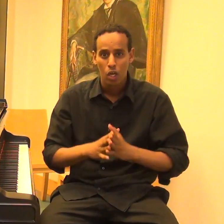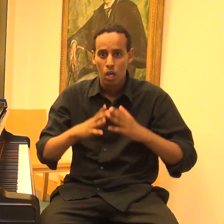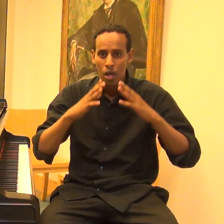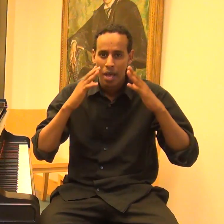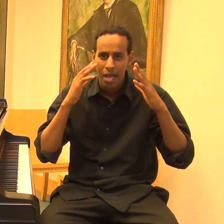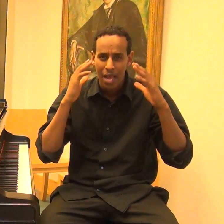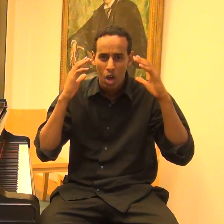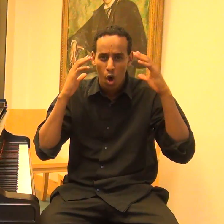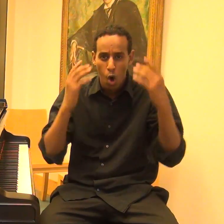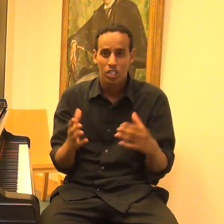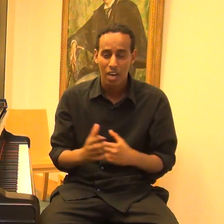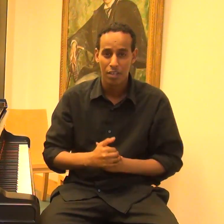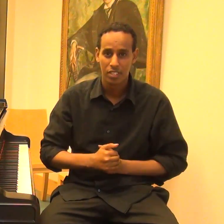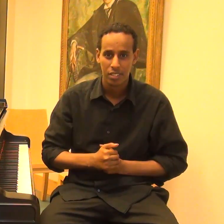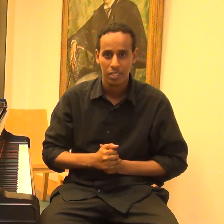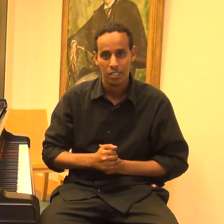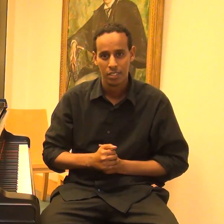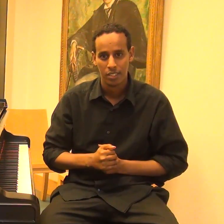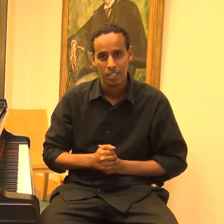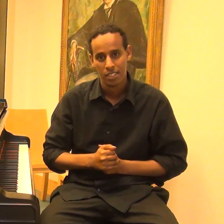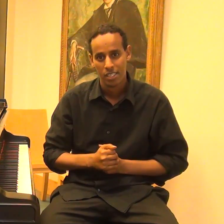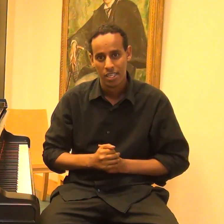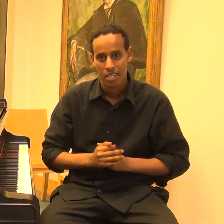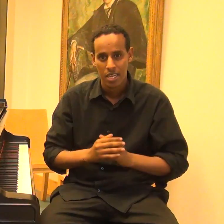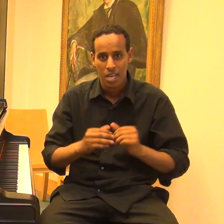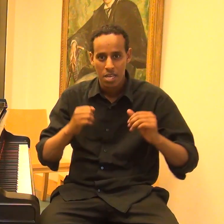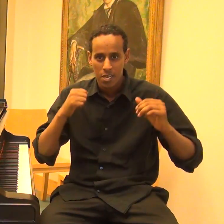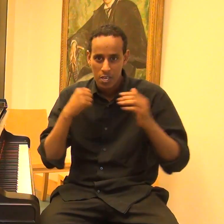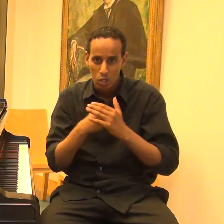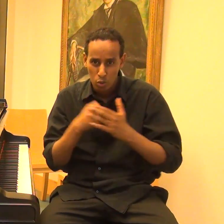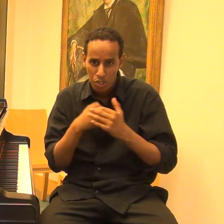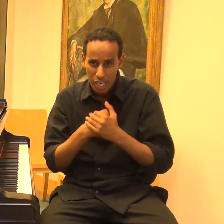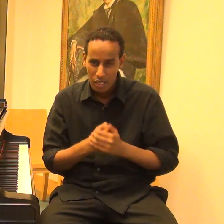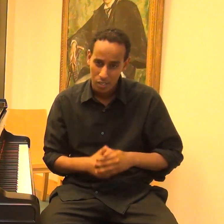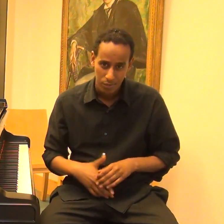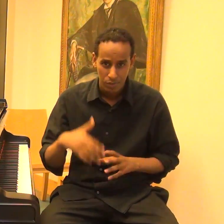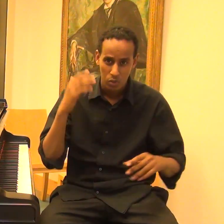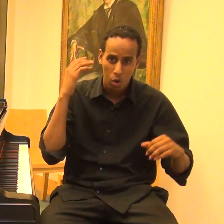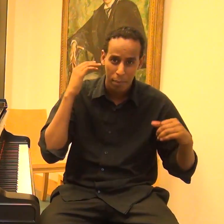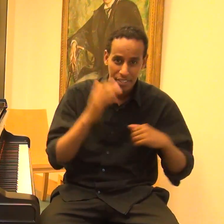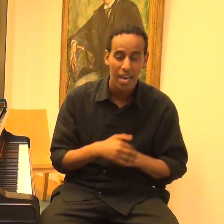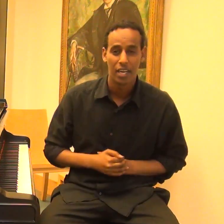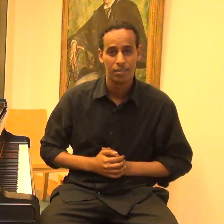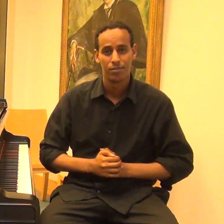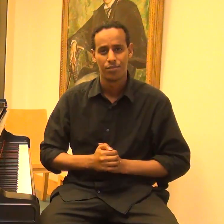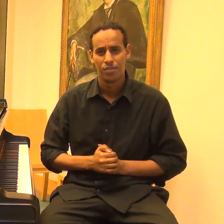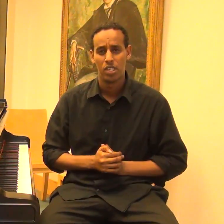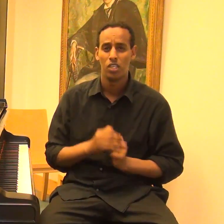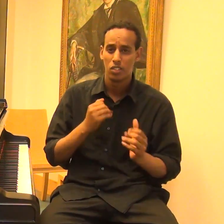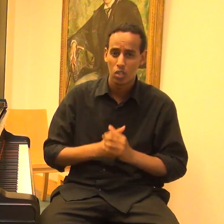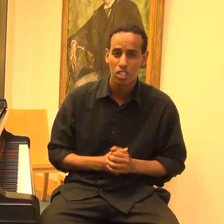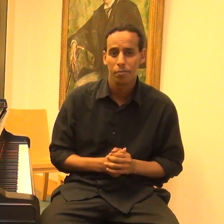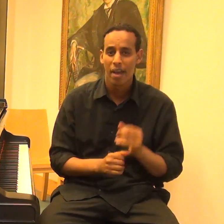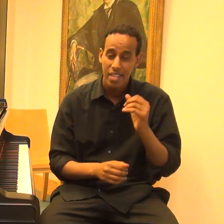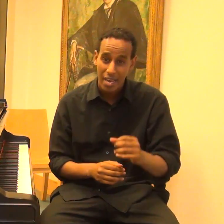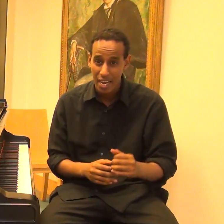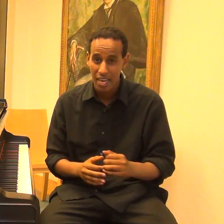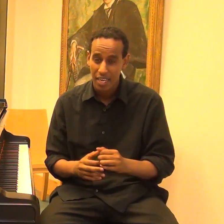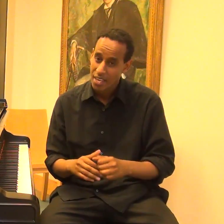May otra vez luar con maidana enton maidana